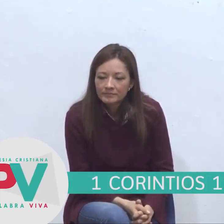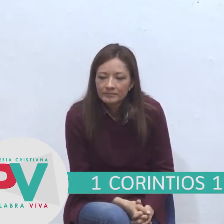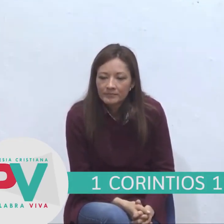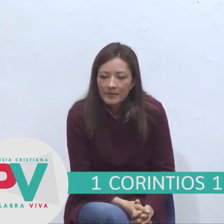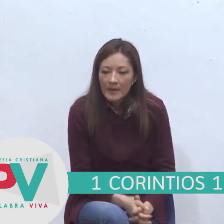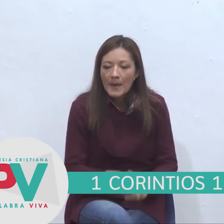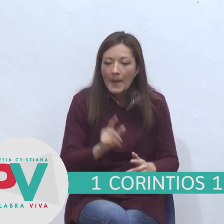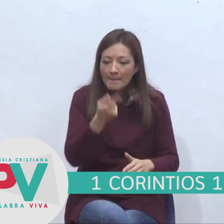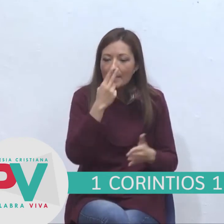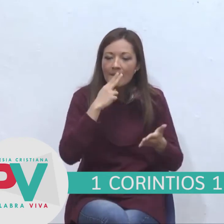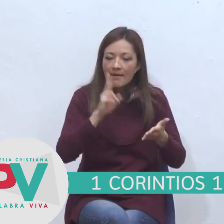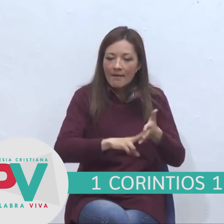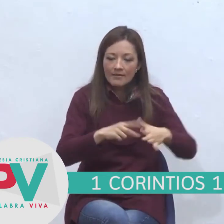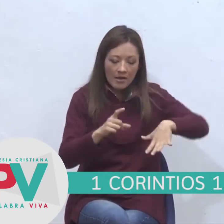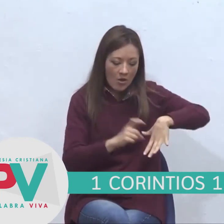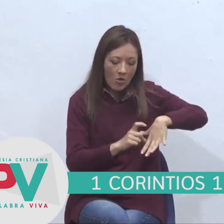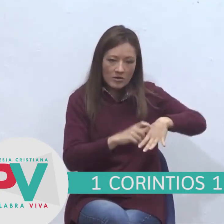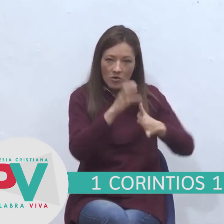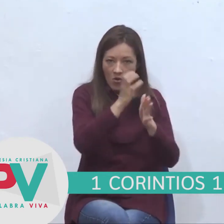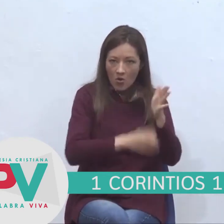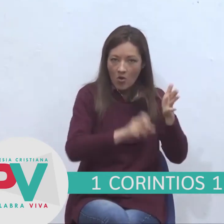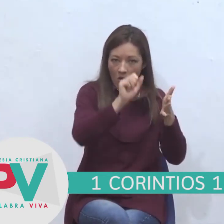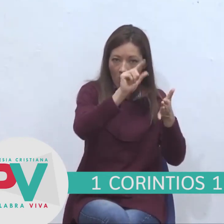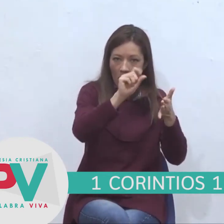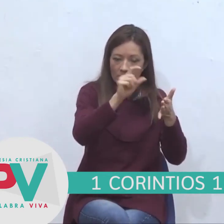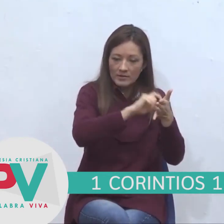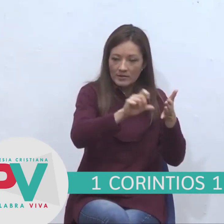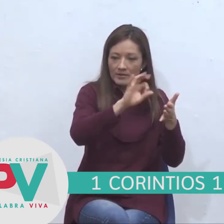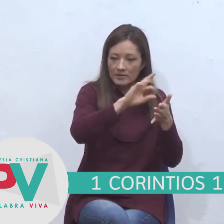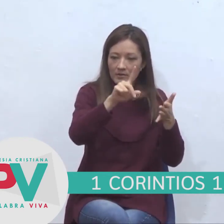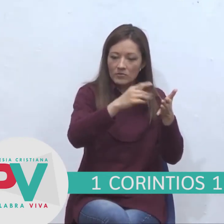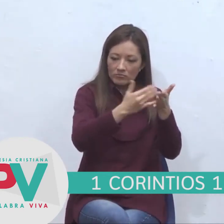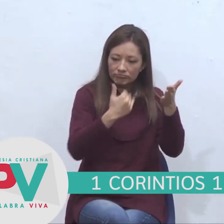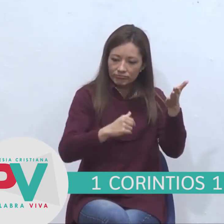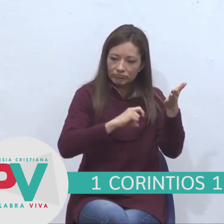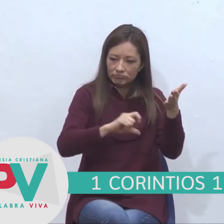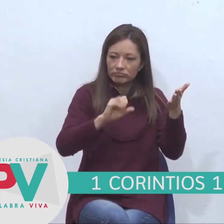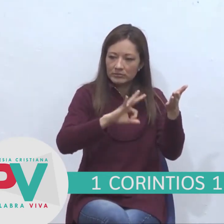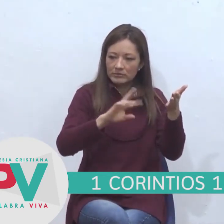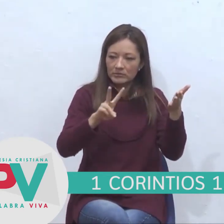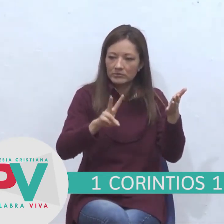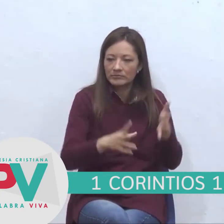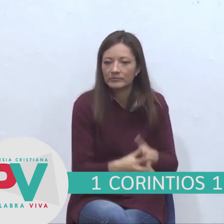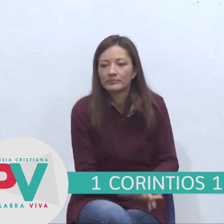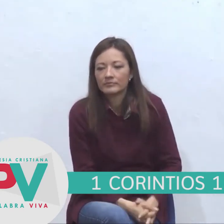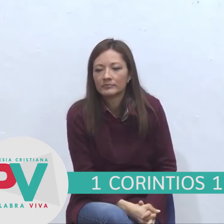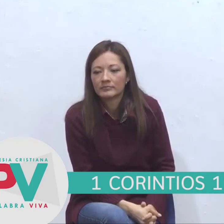Primera carta a los Corintios capítulo 11, versículo 31 y 32.